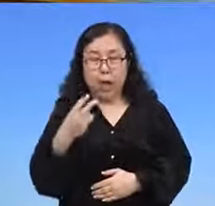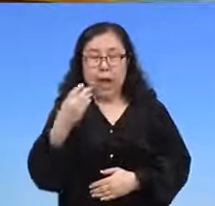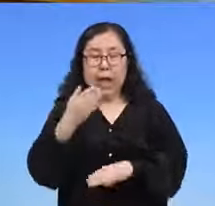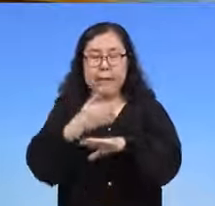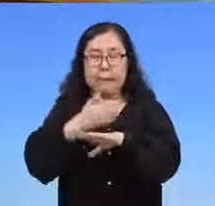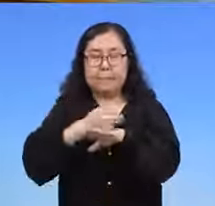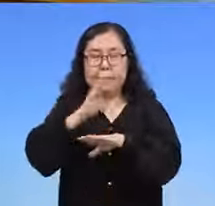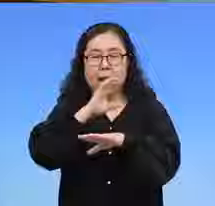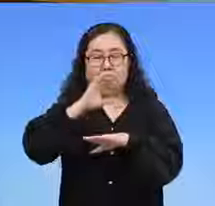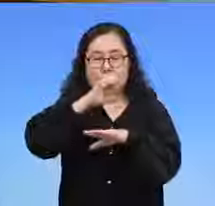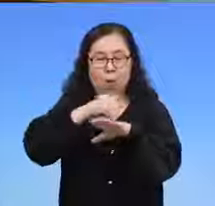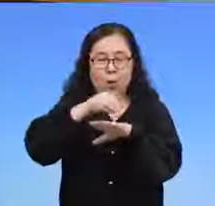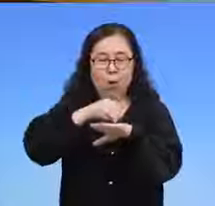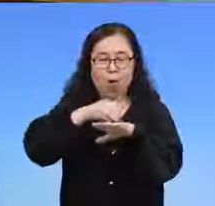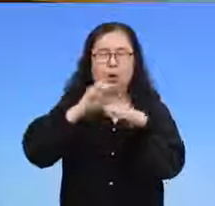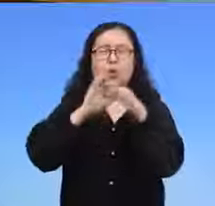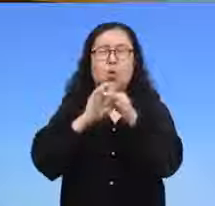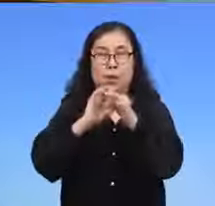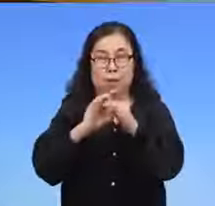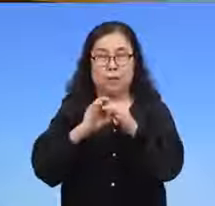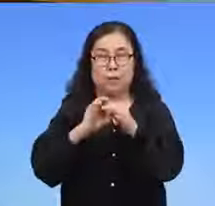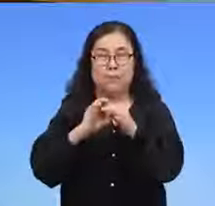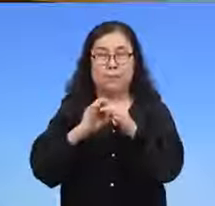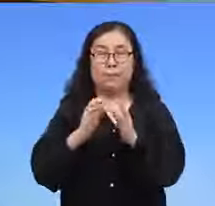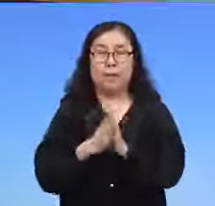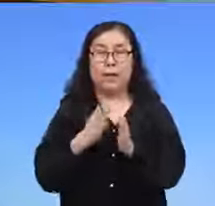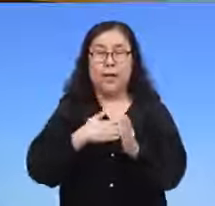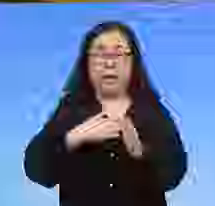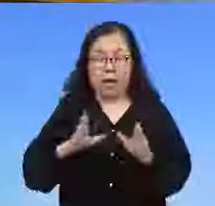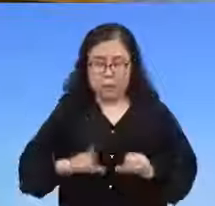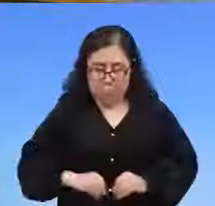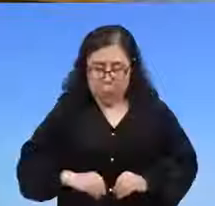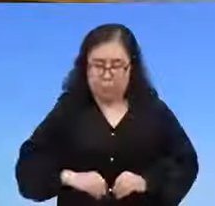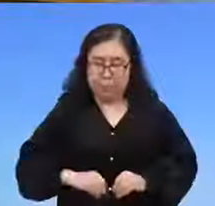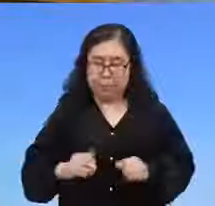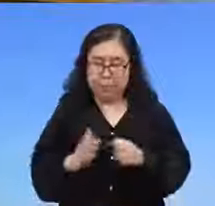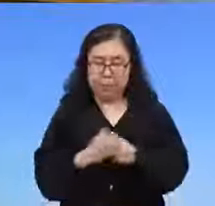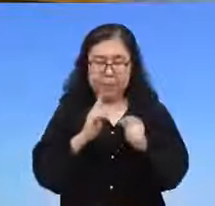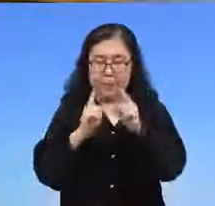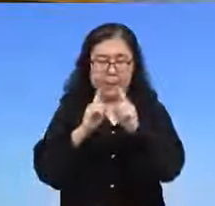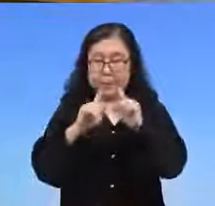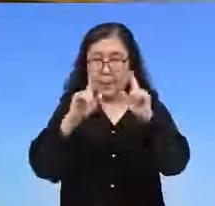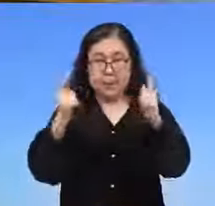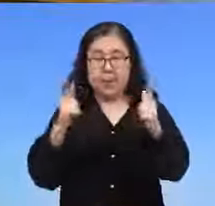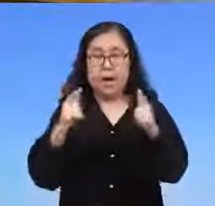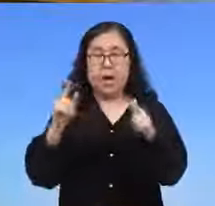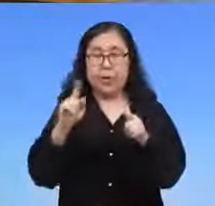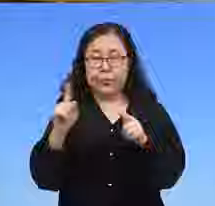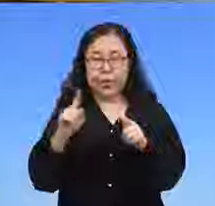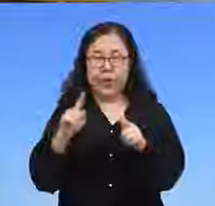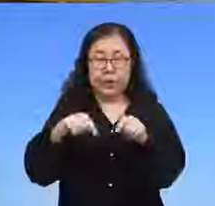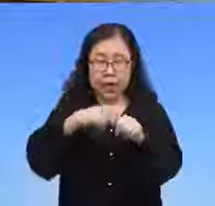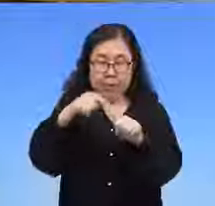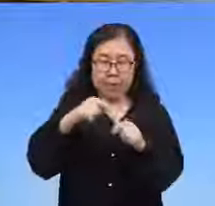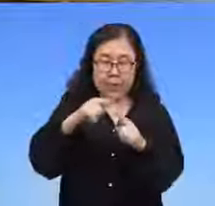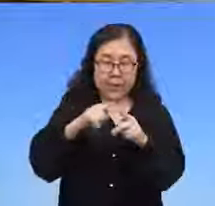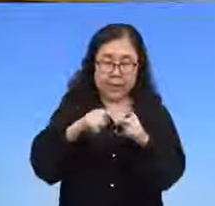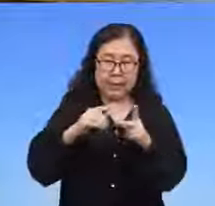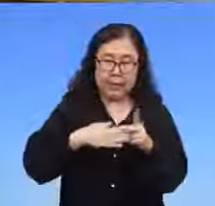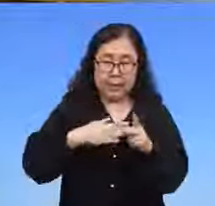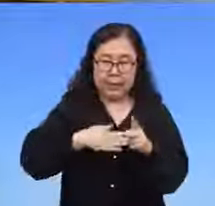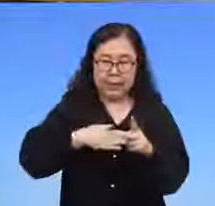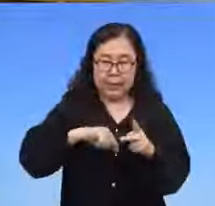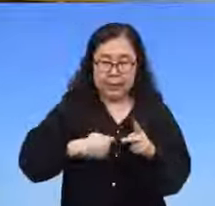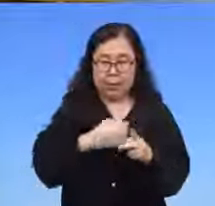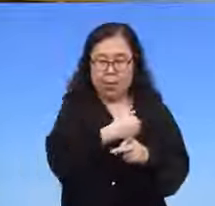빌립보 4장 11절 12절입니다. 여러분 잘 아는 말씀이에요. 내가 궁핍함으로 말하는 것이 아니니라 어떠한 형편이든지 나는